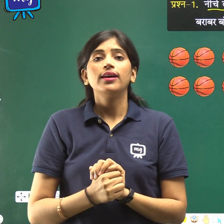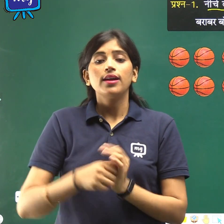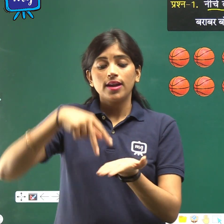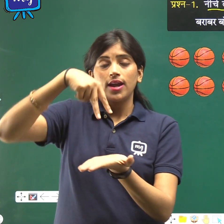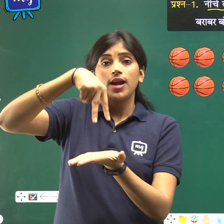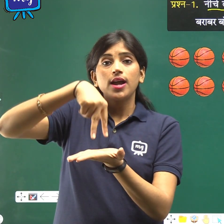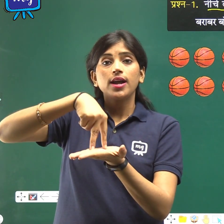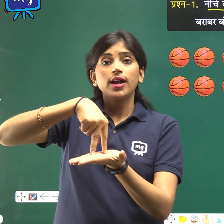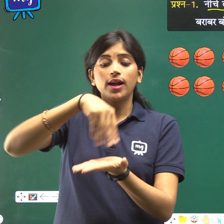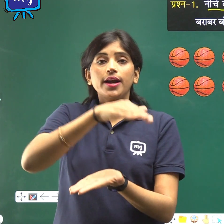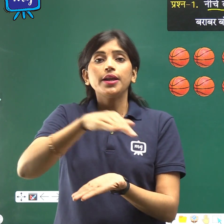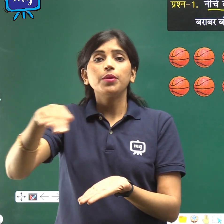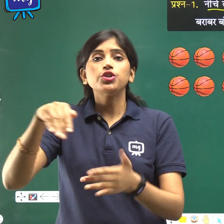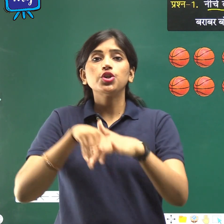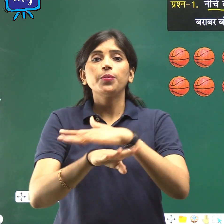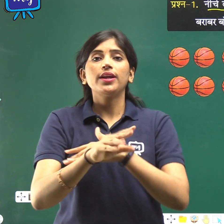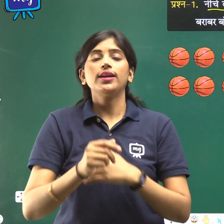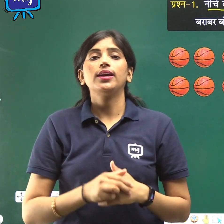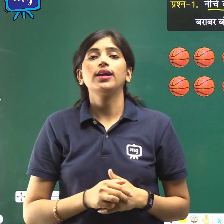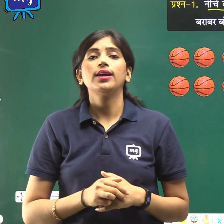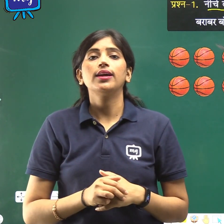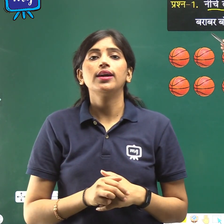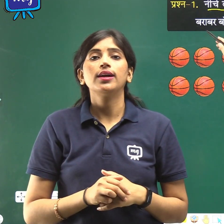खड़े बच्चों में